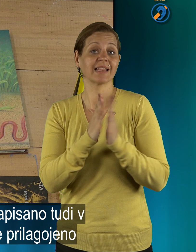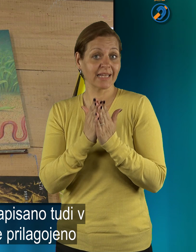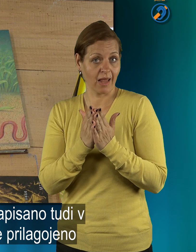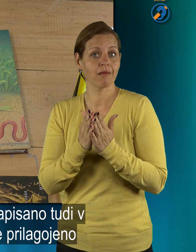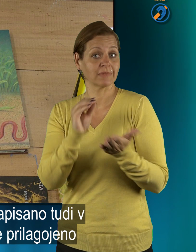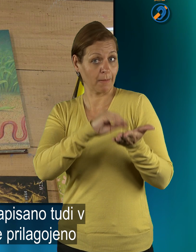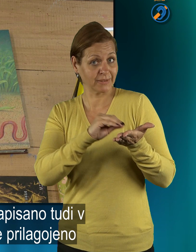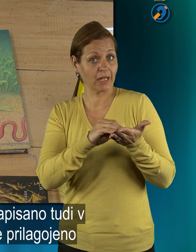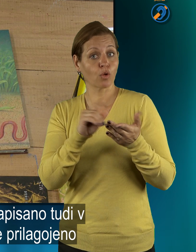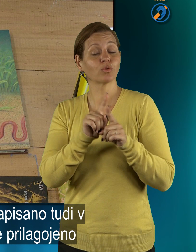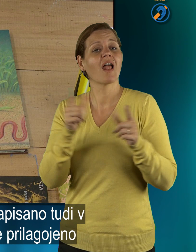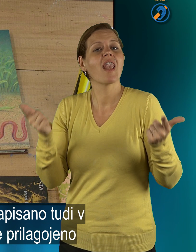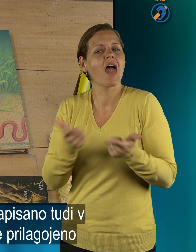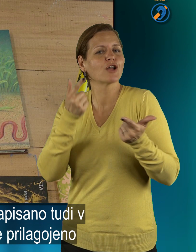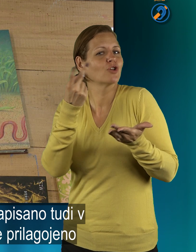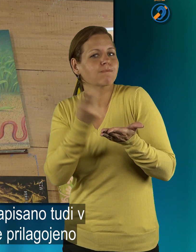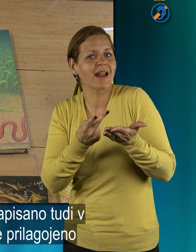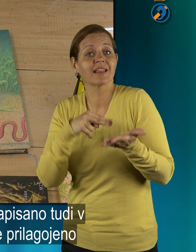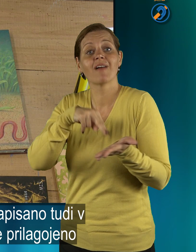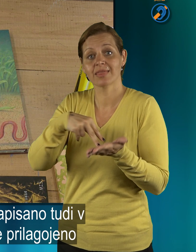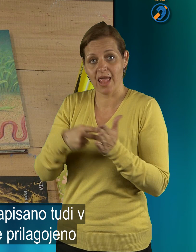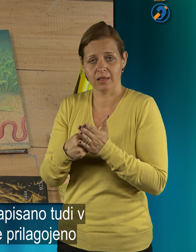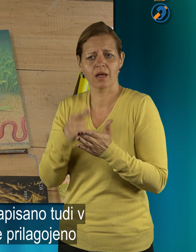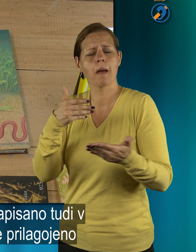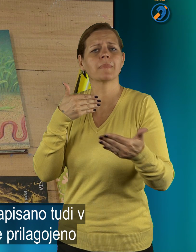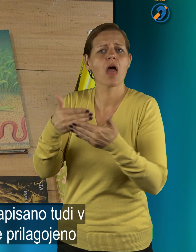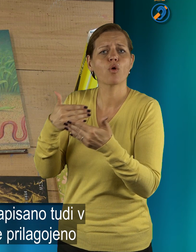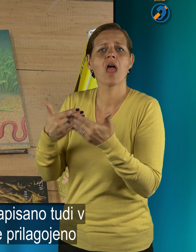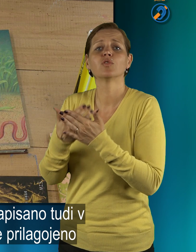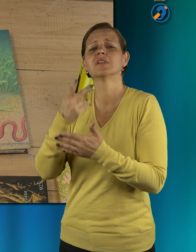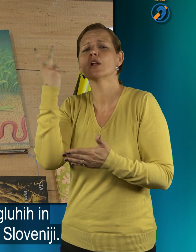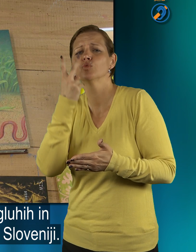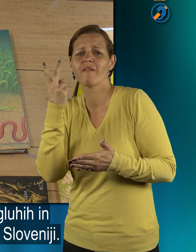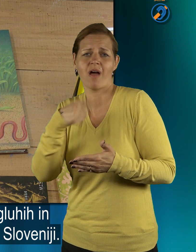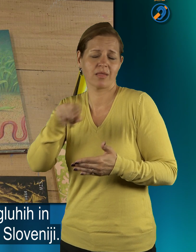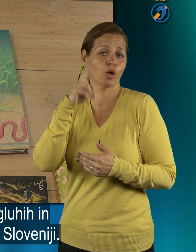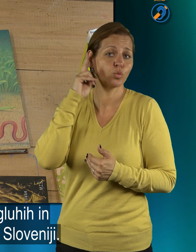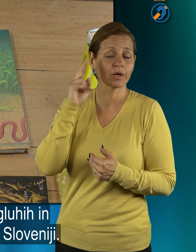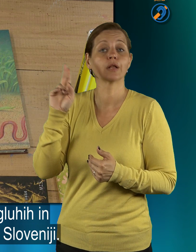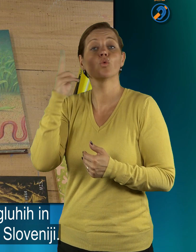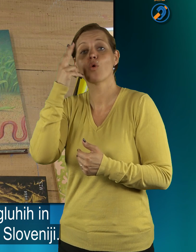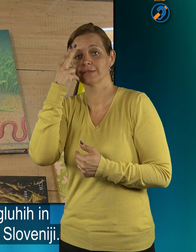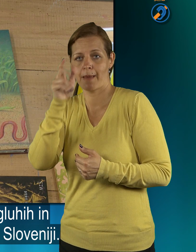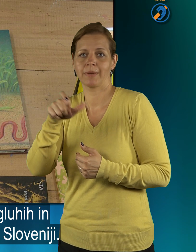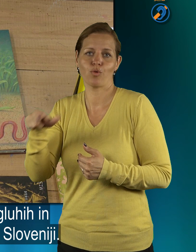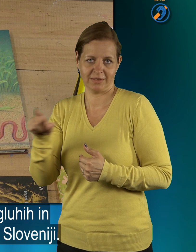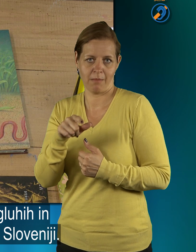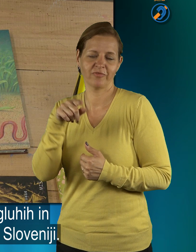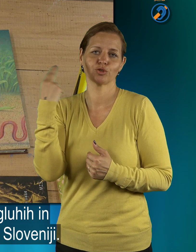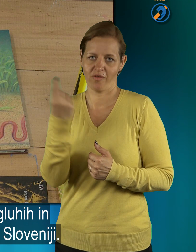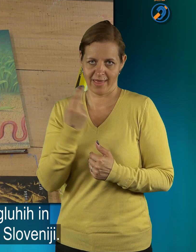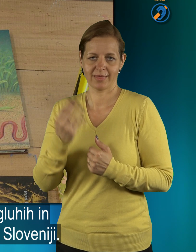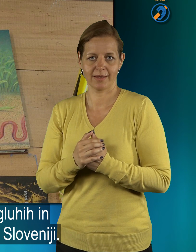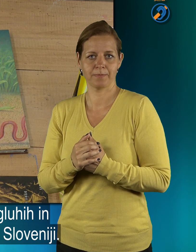Besedilo knjige, ki je zapisano tudi v lažje berljivi tehniki, je prilagojeno za razumevanje gluhih in gluhoslepih oseb v Sloveniji.